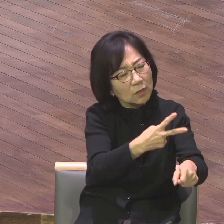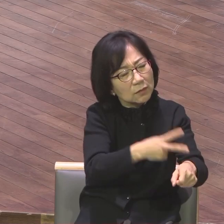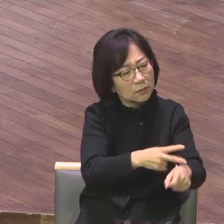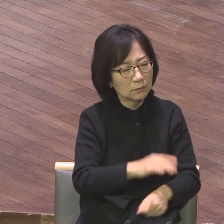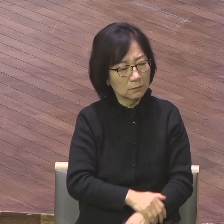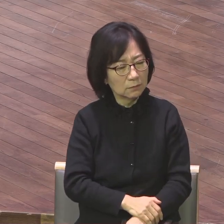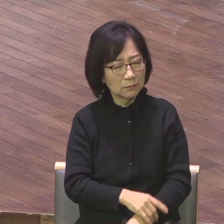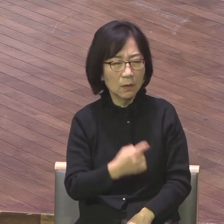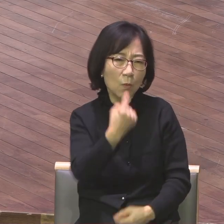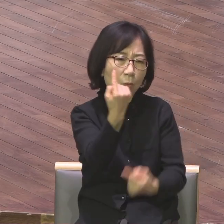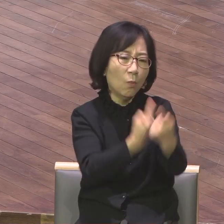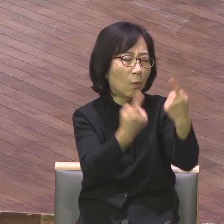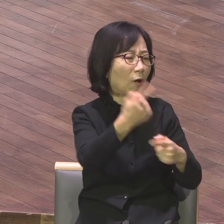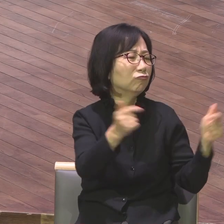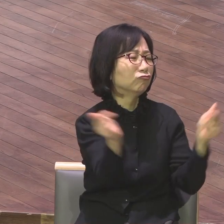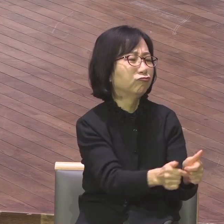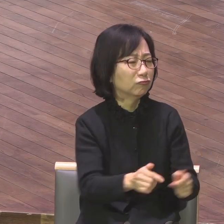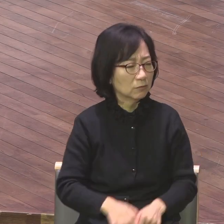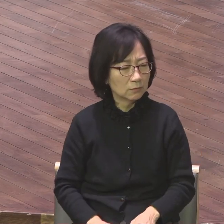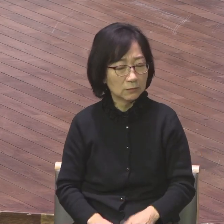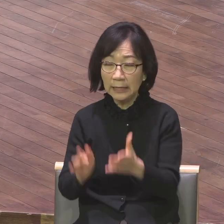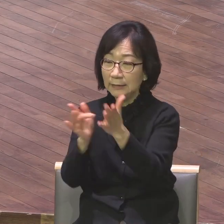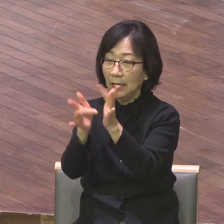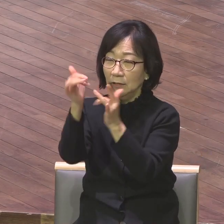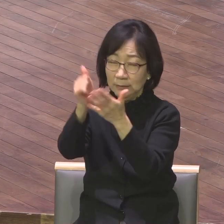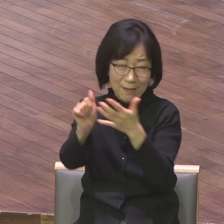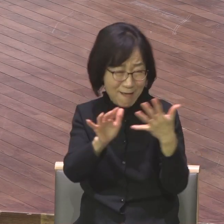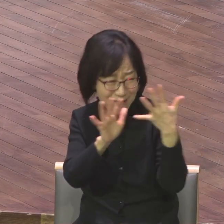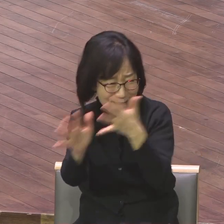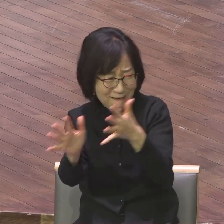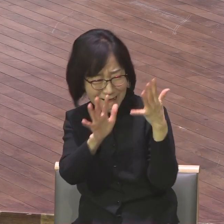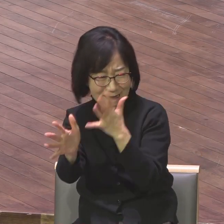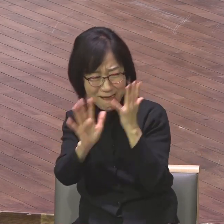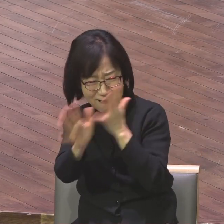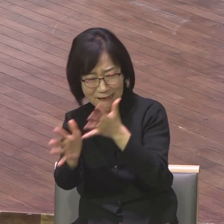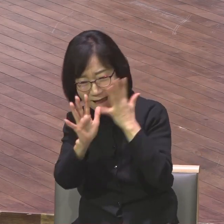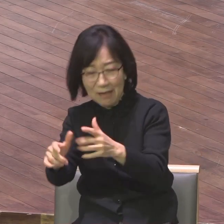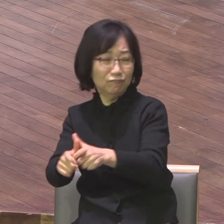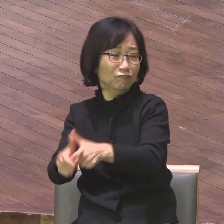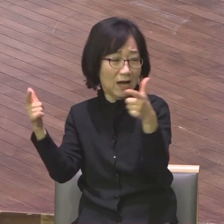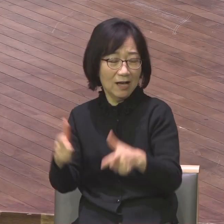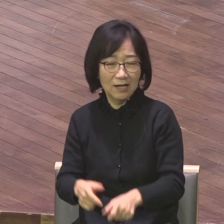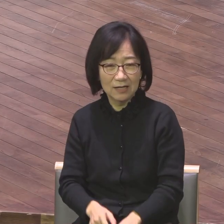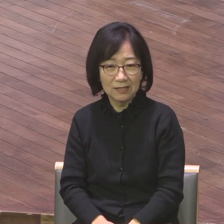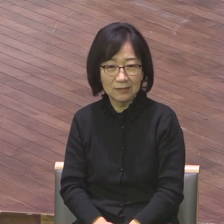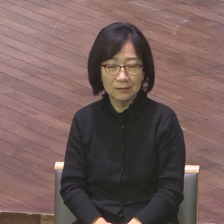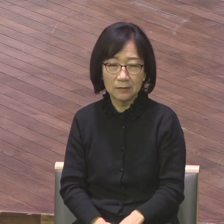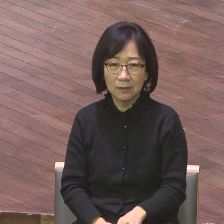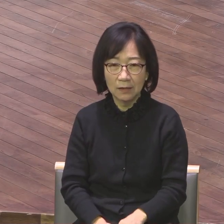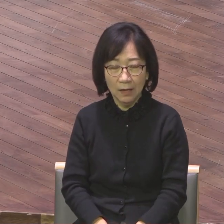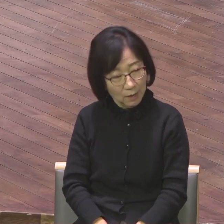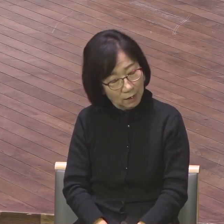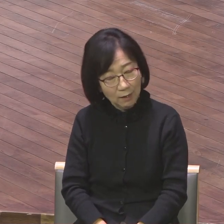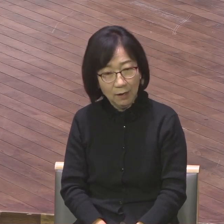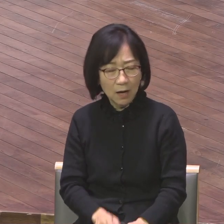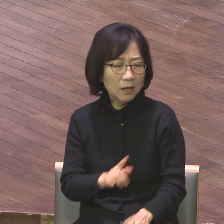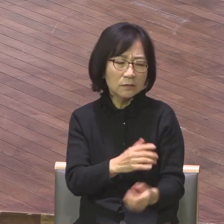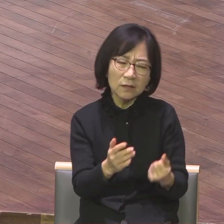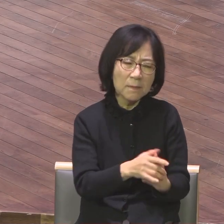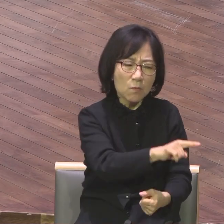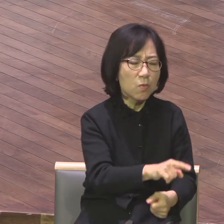갑니다. 보고를 했어요. 자, 세례 요한에게 무슨 대책을 세워야